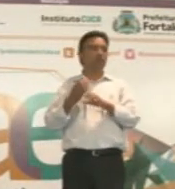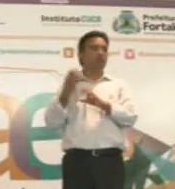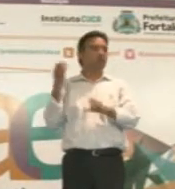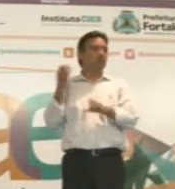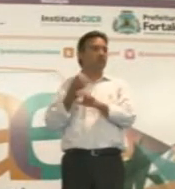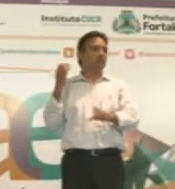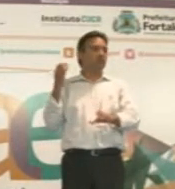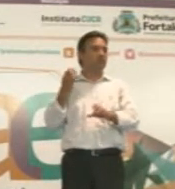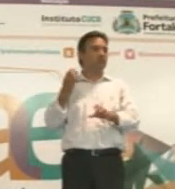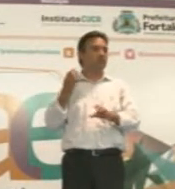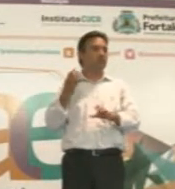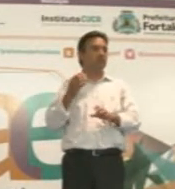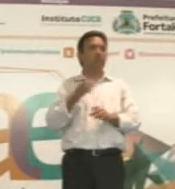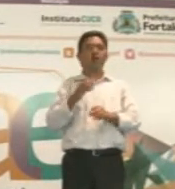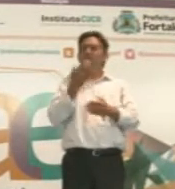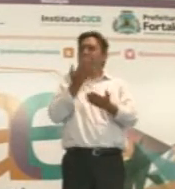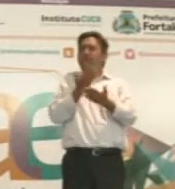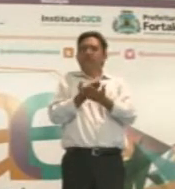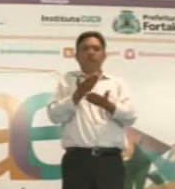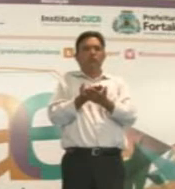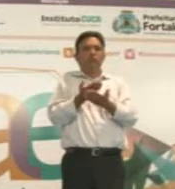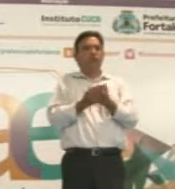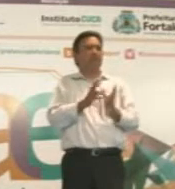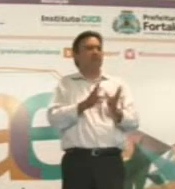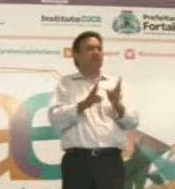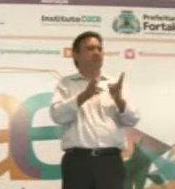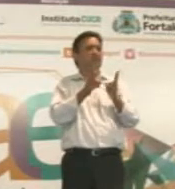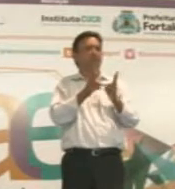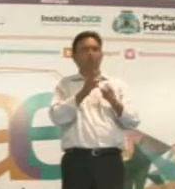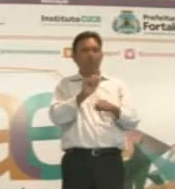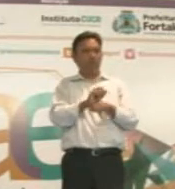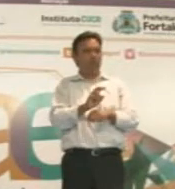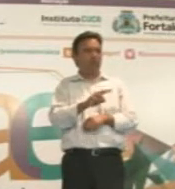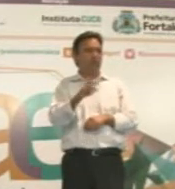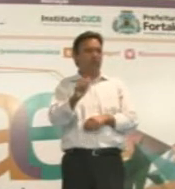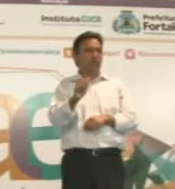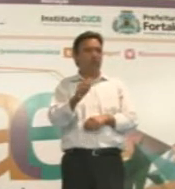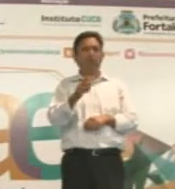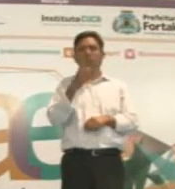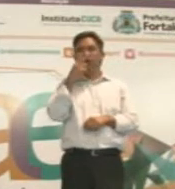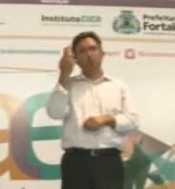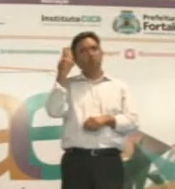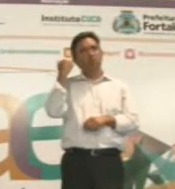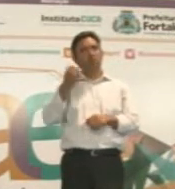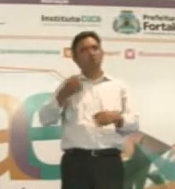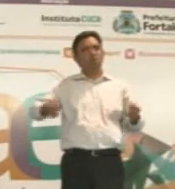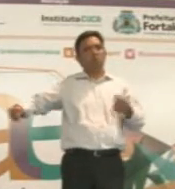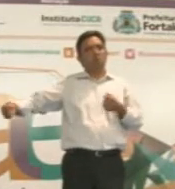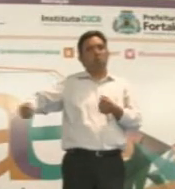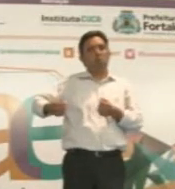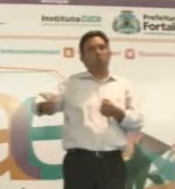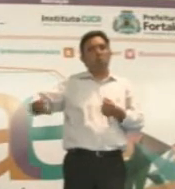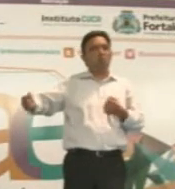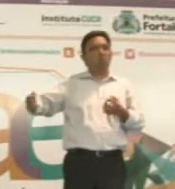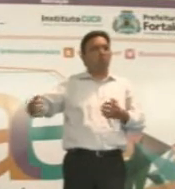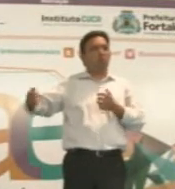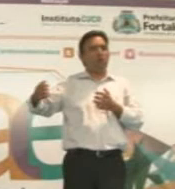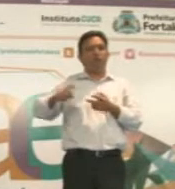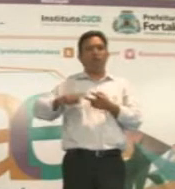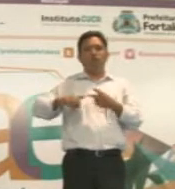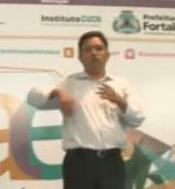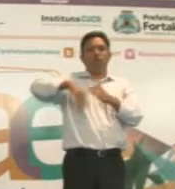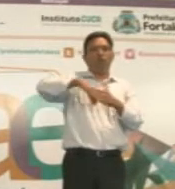nunca parem de estudar. Titi, eu não sei tocar sanfona, eu não sei jogar futebol, então não tenho que sair,